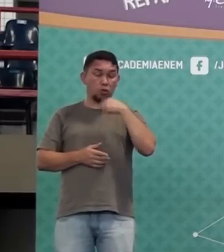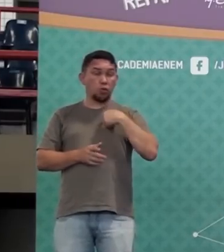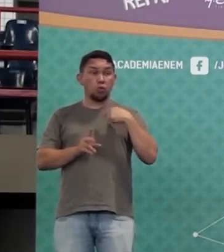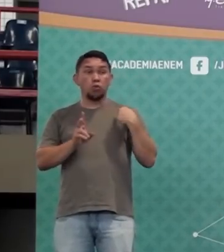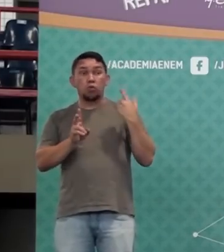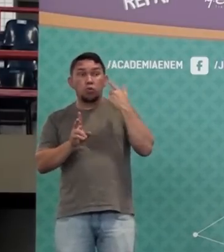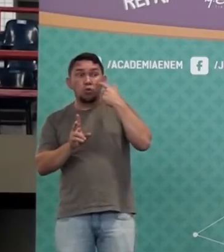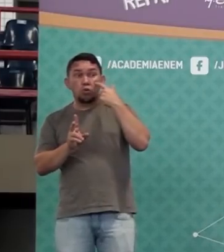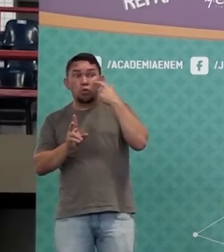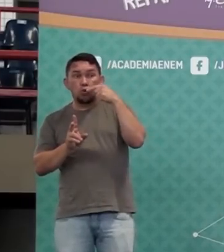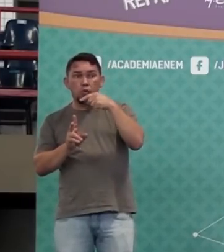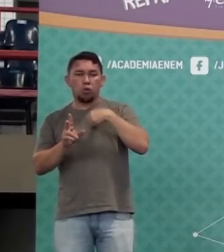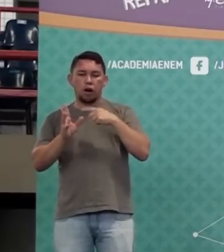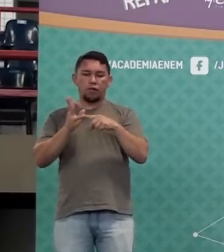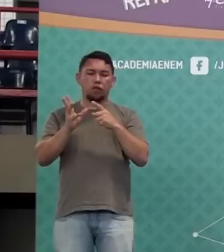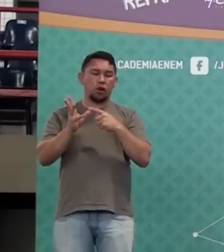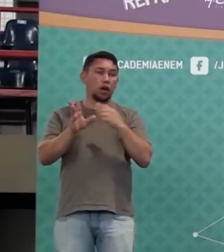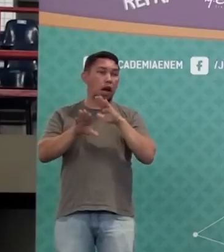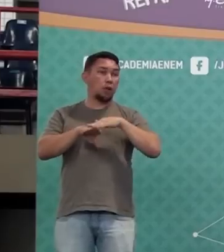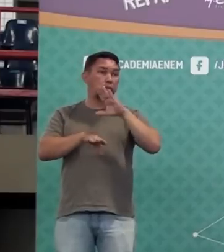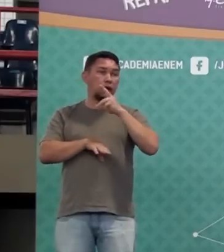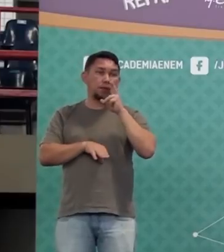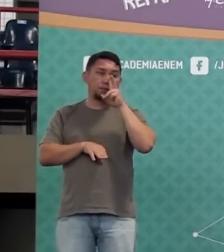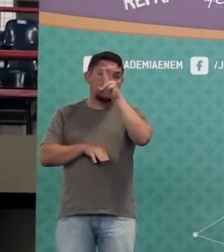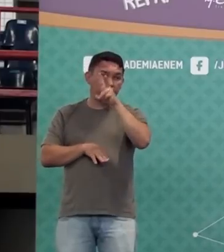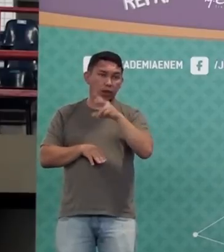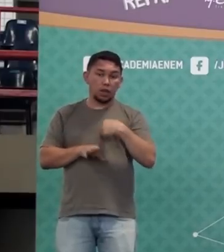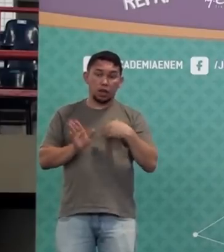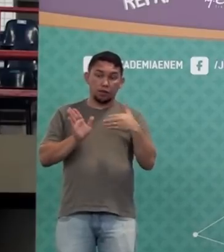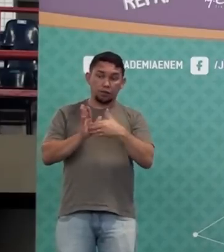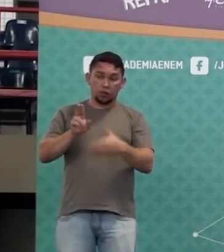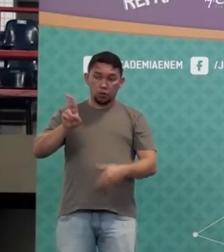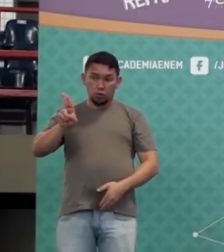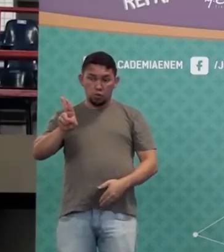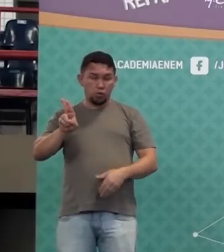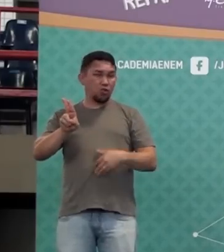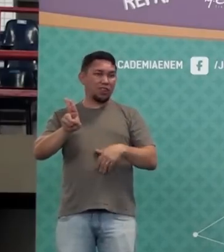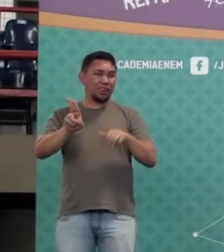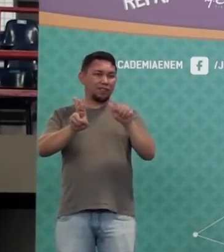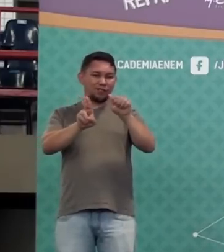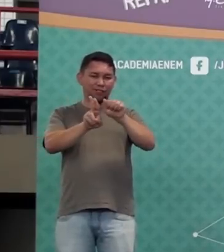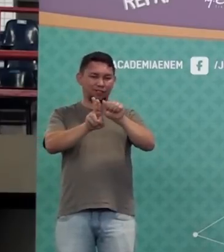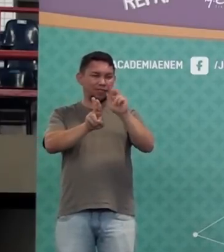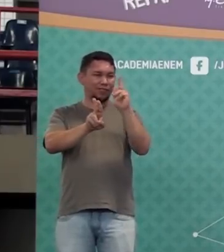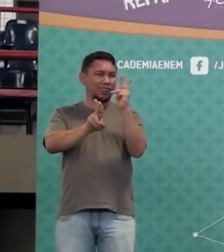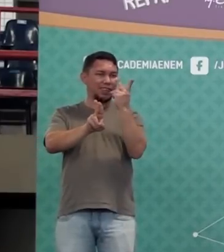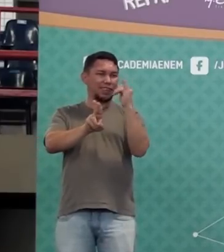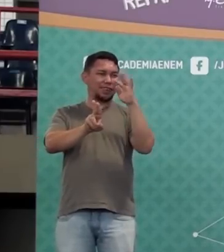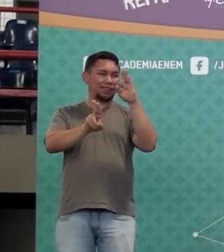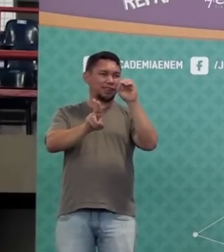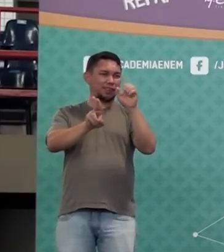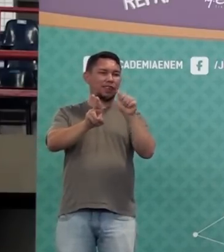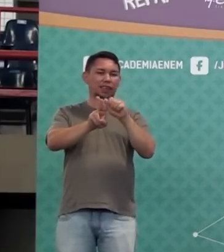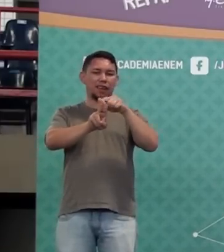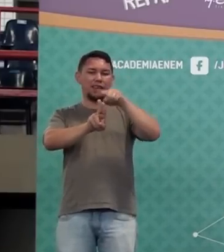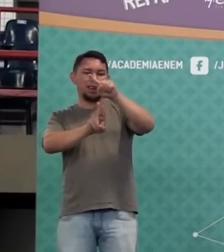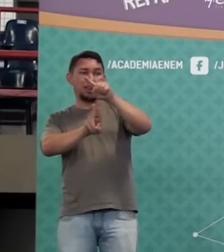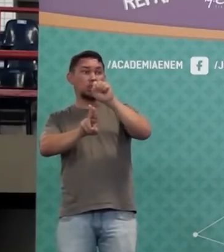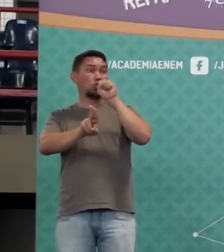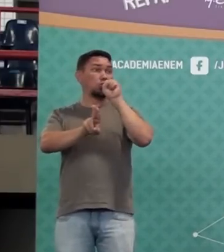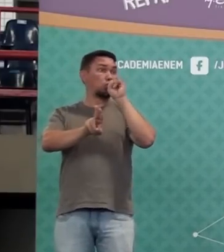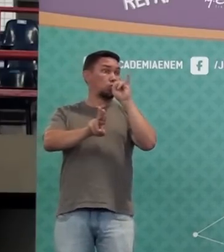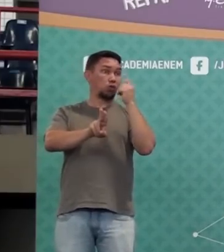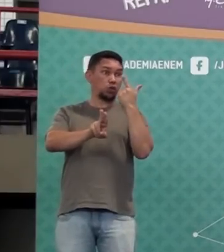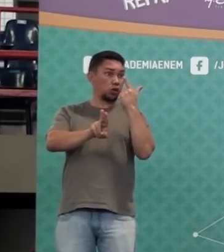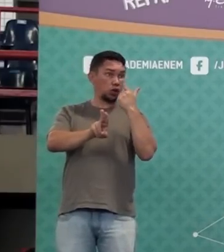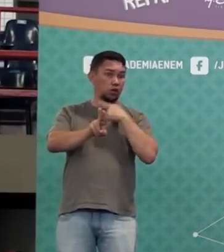mais forte. Se ela terminar em U e I e formar hiato com a sílaba anterior, terá acento. Se